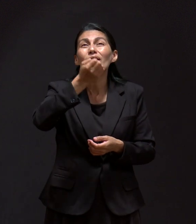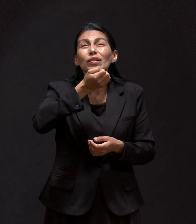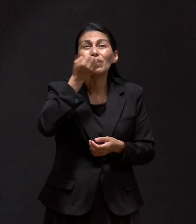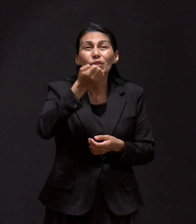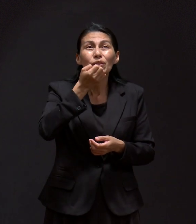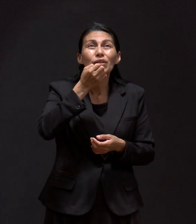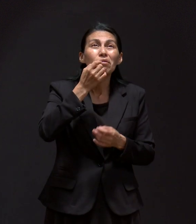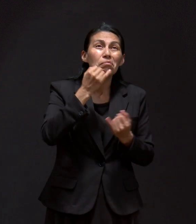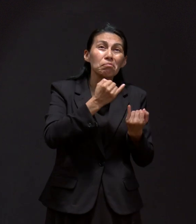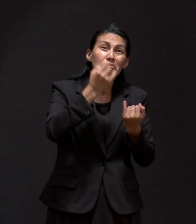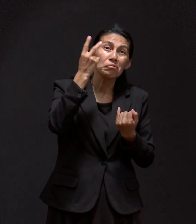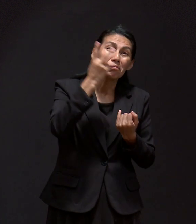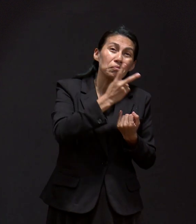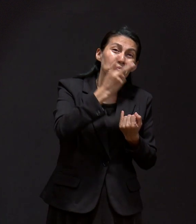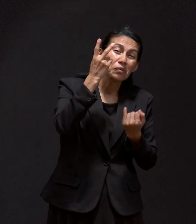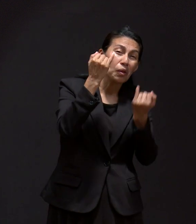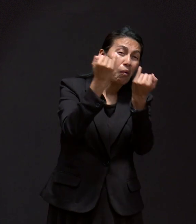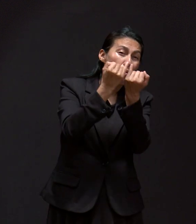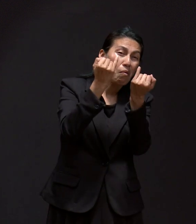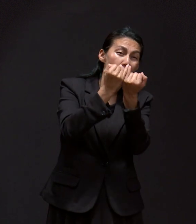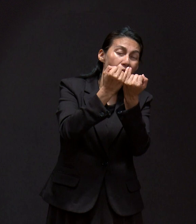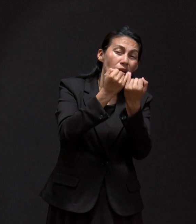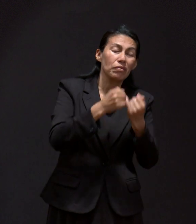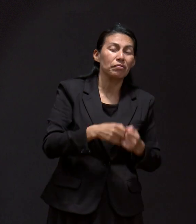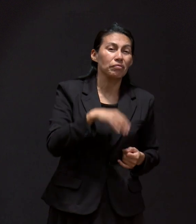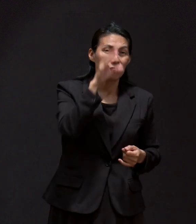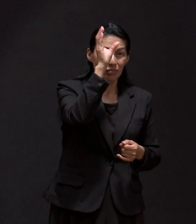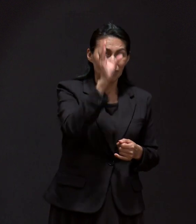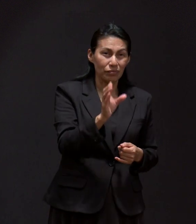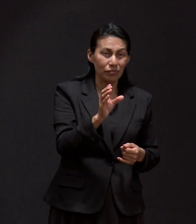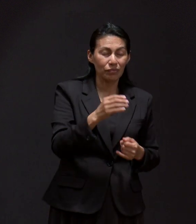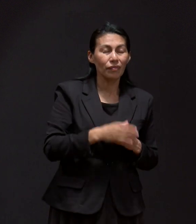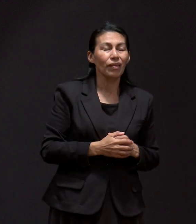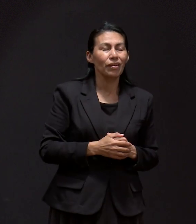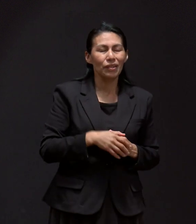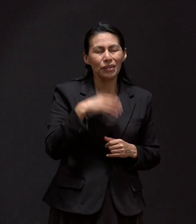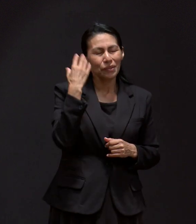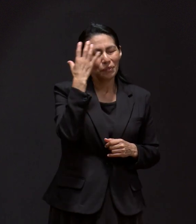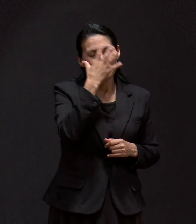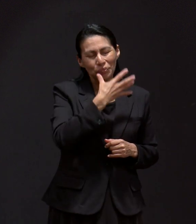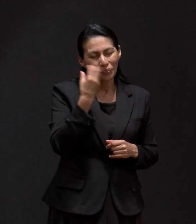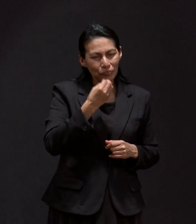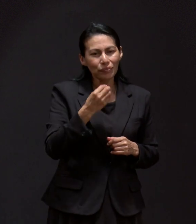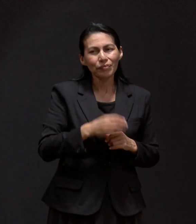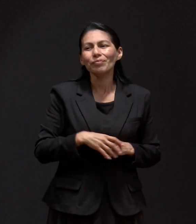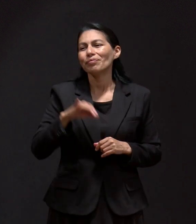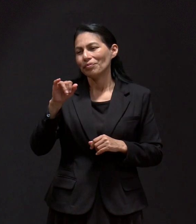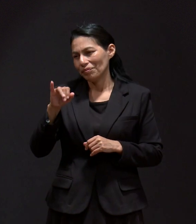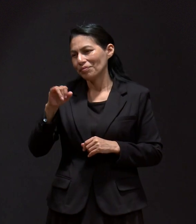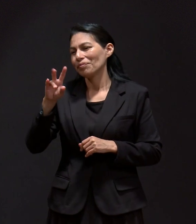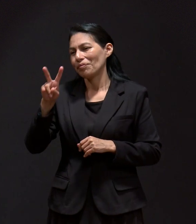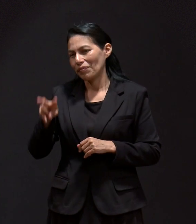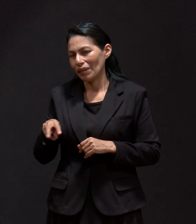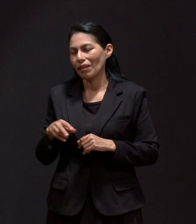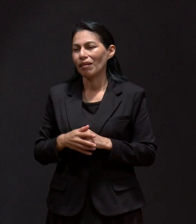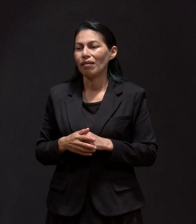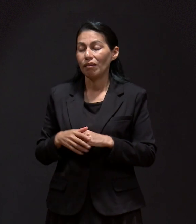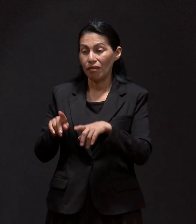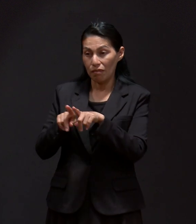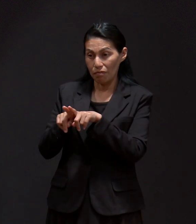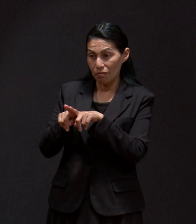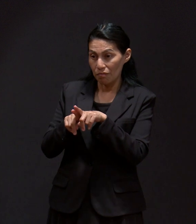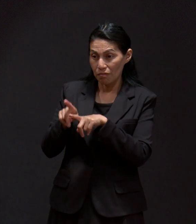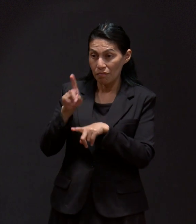podamos llegar a ser semejantes a canales de bendición en este mundo así que maravilloso